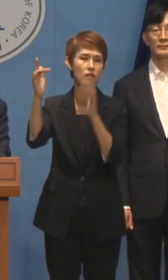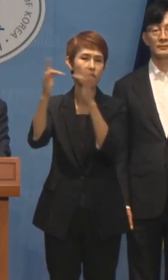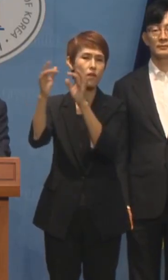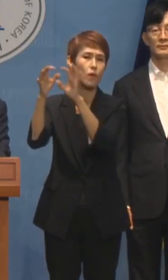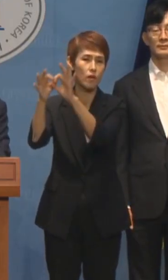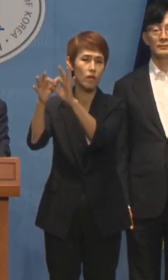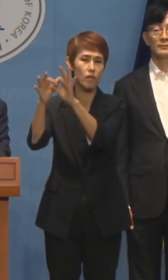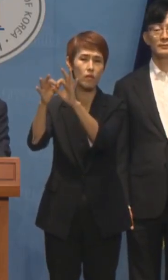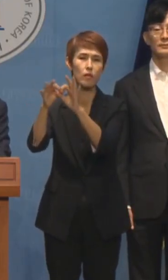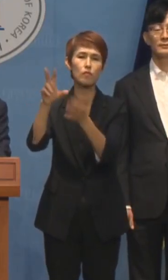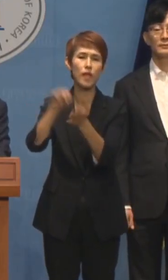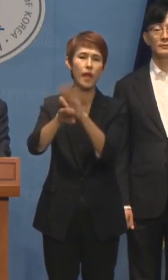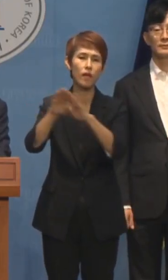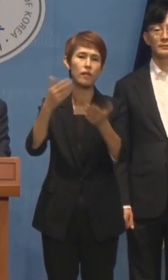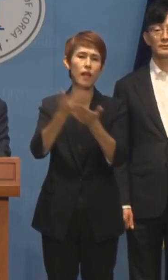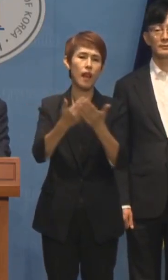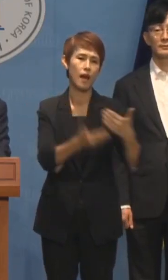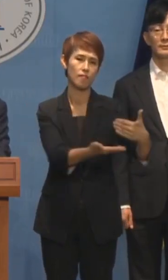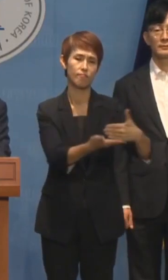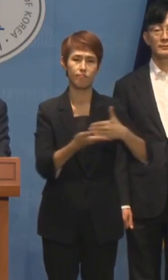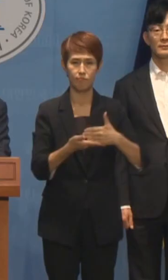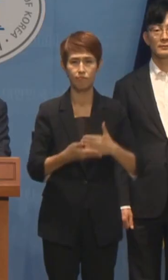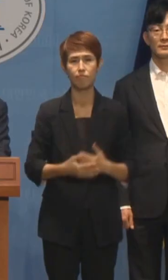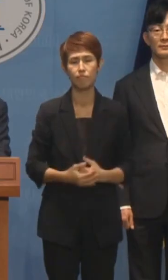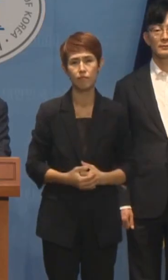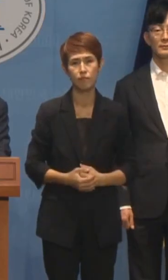또한 마련하라는 것이었습니다.